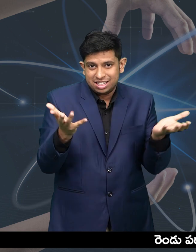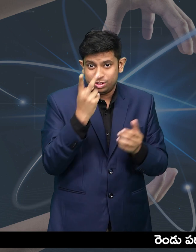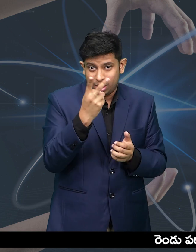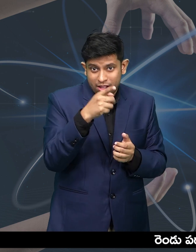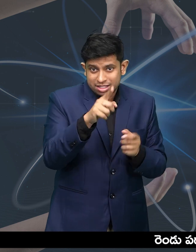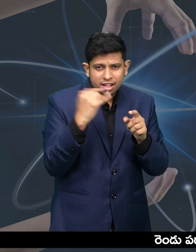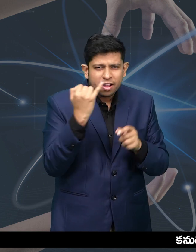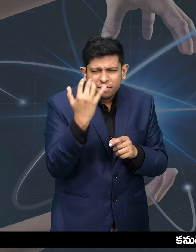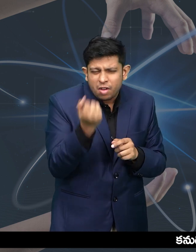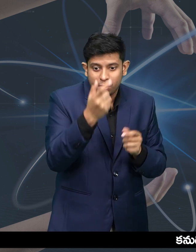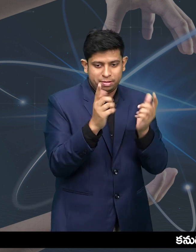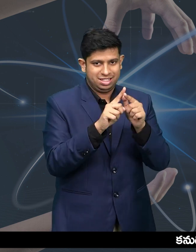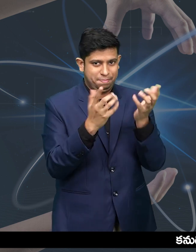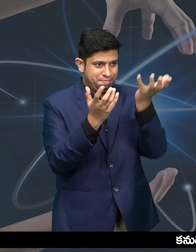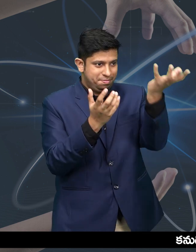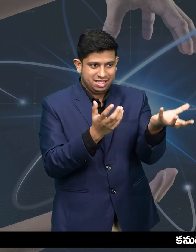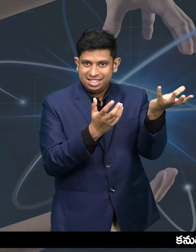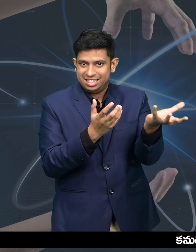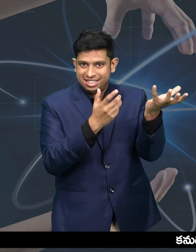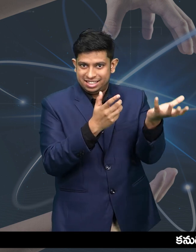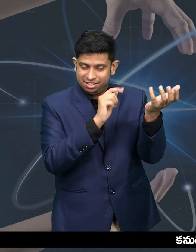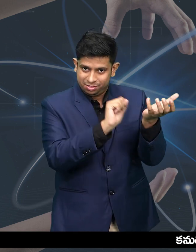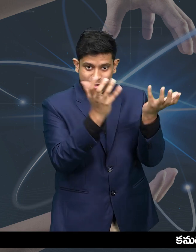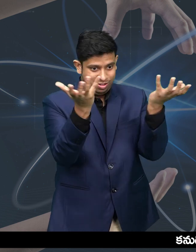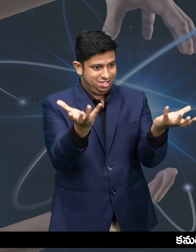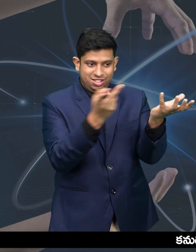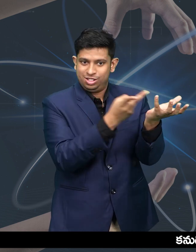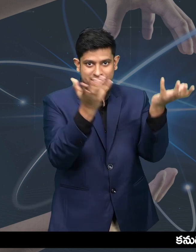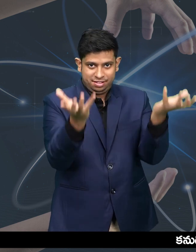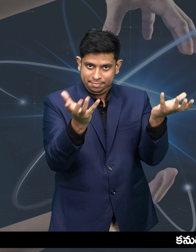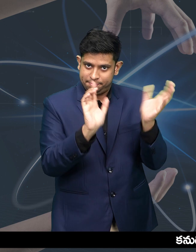వాటి ద్రవ్యరాశిని కనుగొనడం ద్వారా మనం పోల్చవచ్చు.